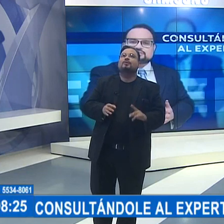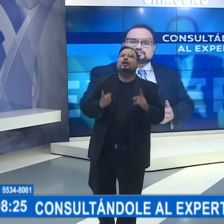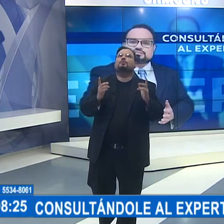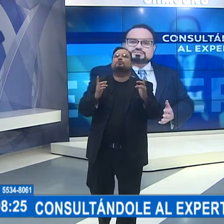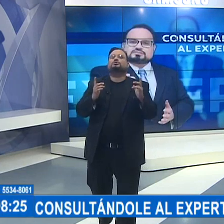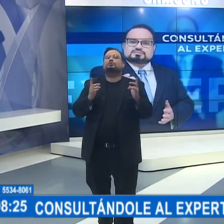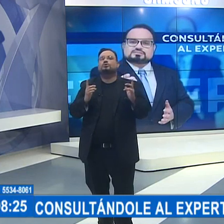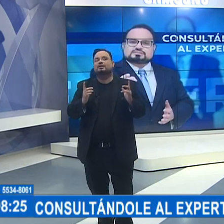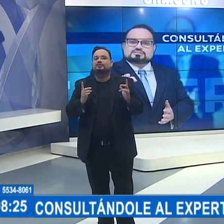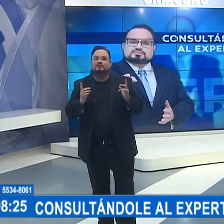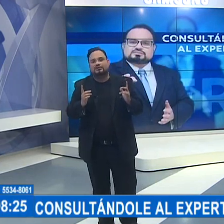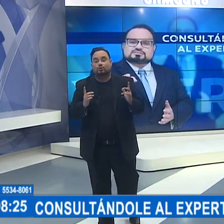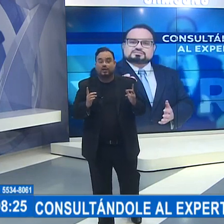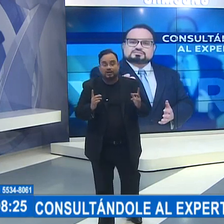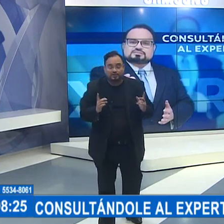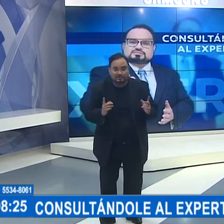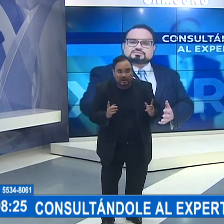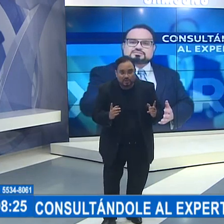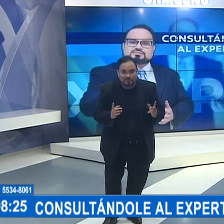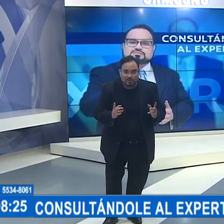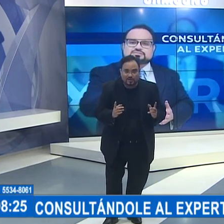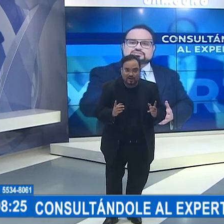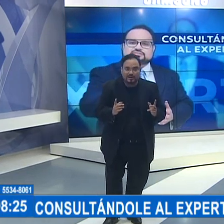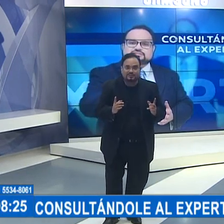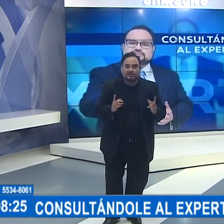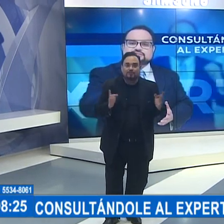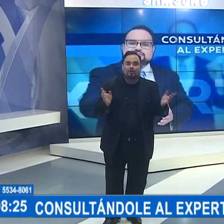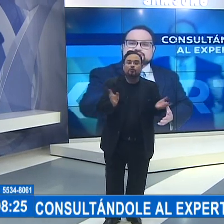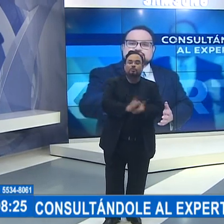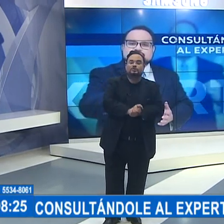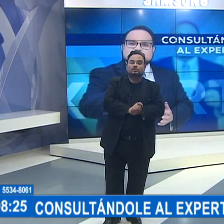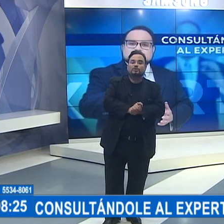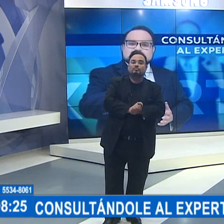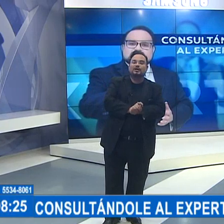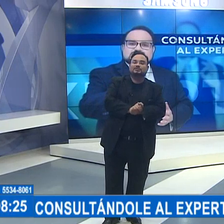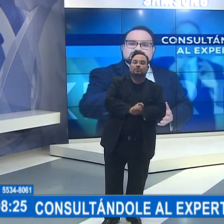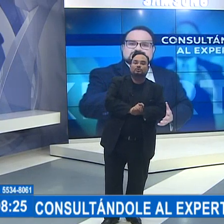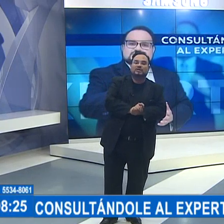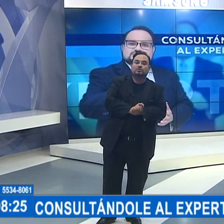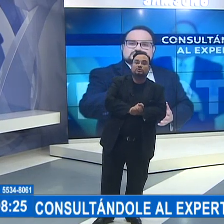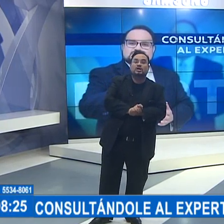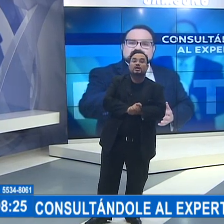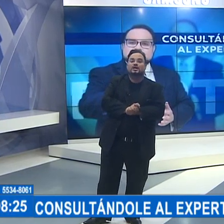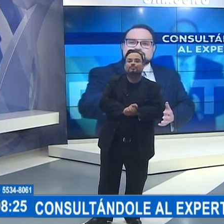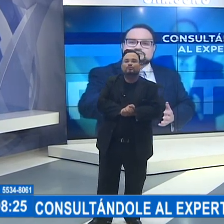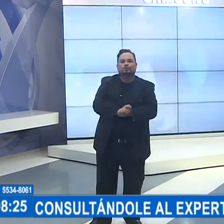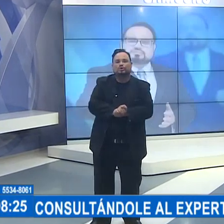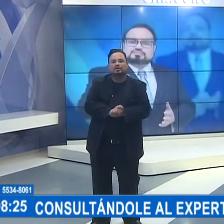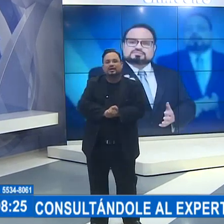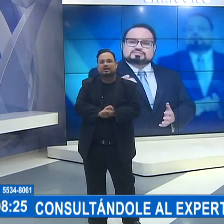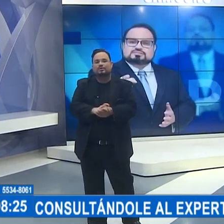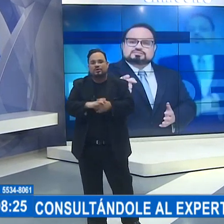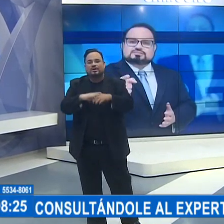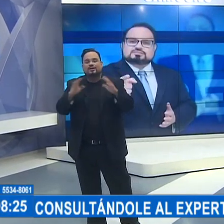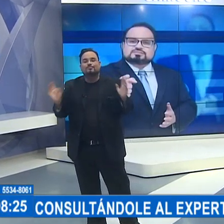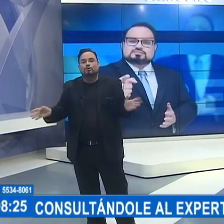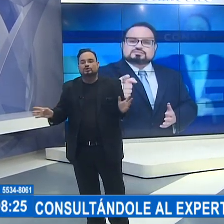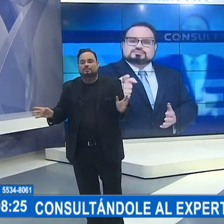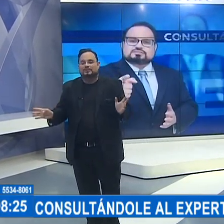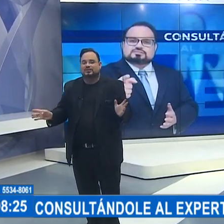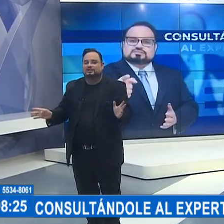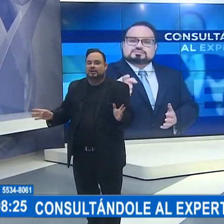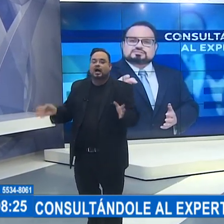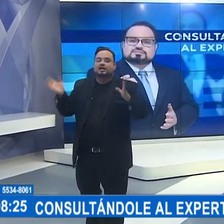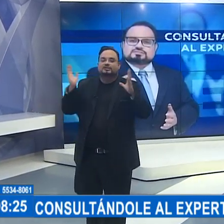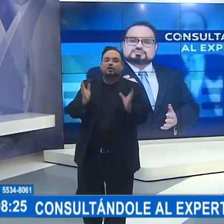queda el proceso del intestado. ¿Y el intestado sabe qué es? Bueno, un proceso de más de 2 años y mucho dinero y